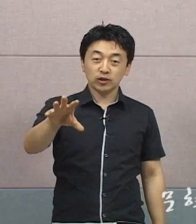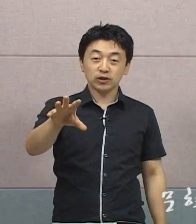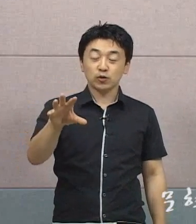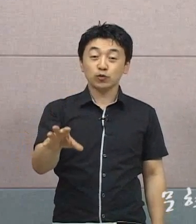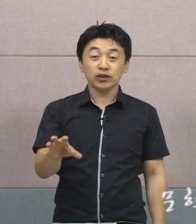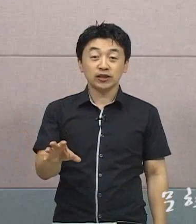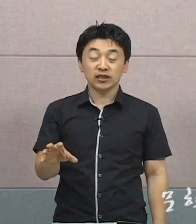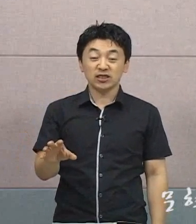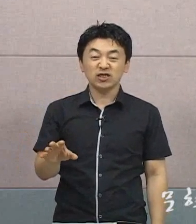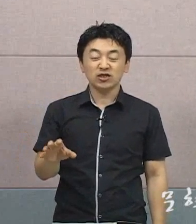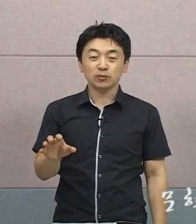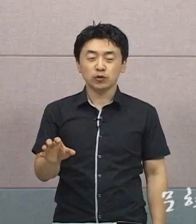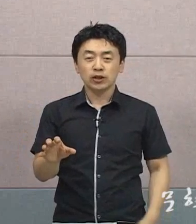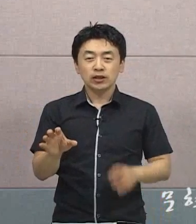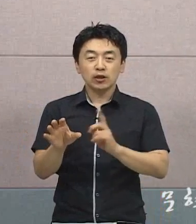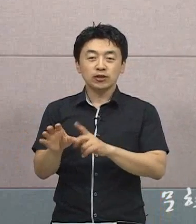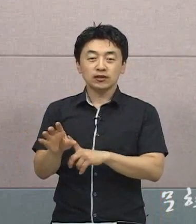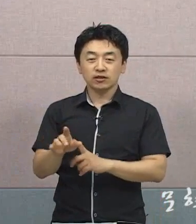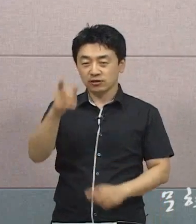성질을 고수해 나간다라는 이런 느낌으로 사용을 하거든요. 그래서